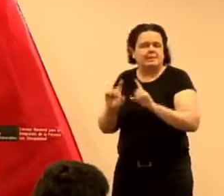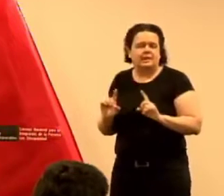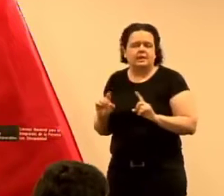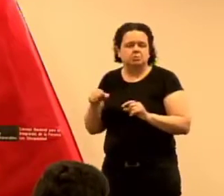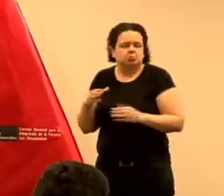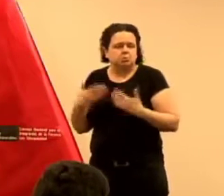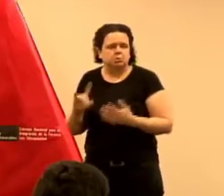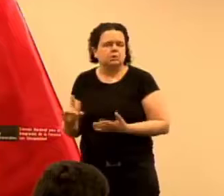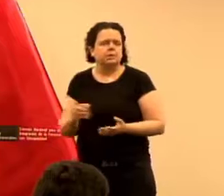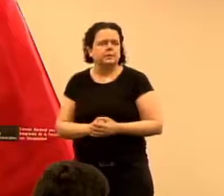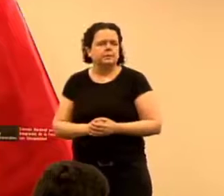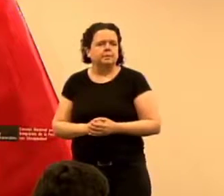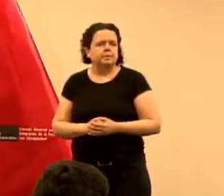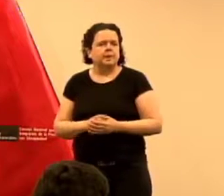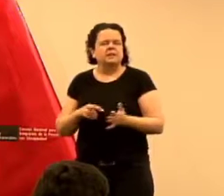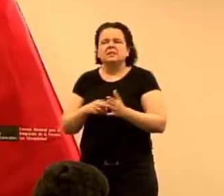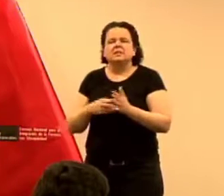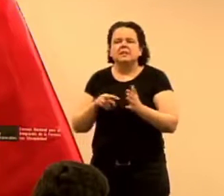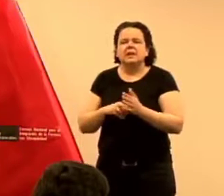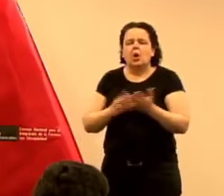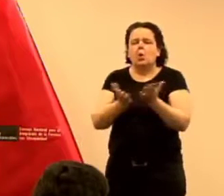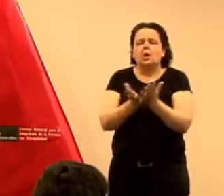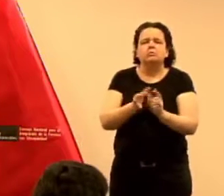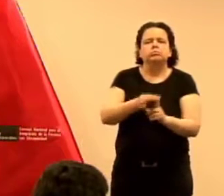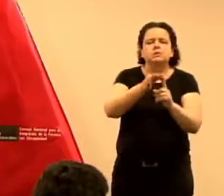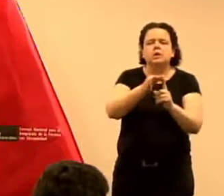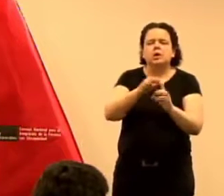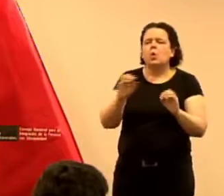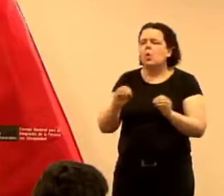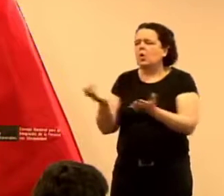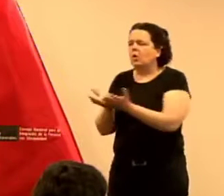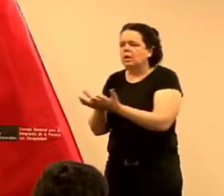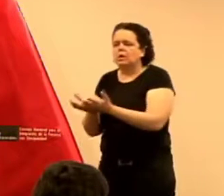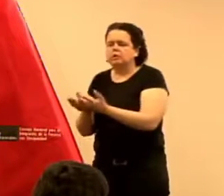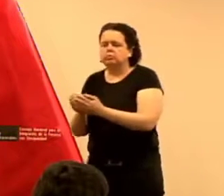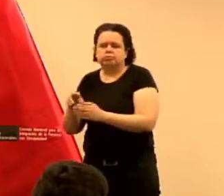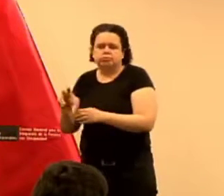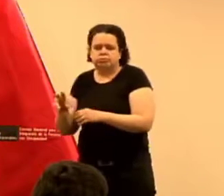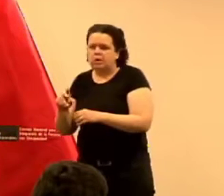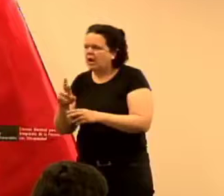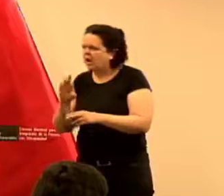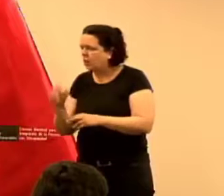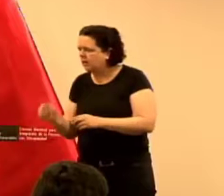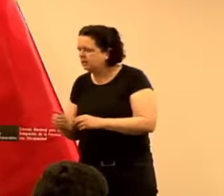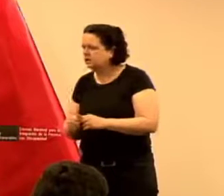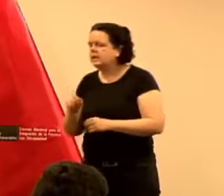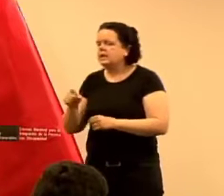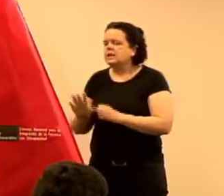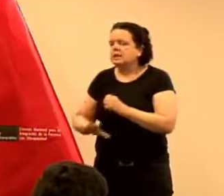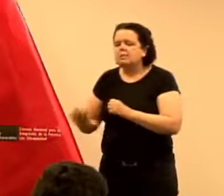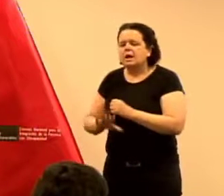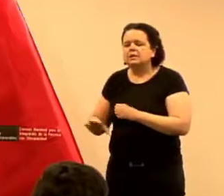diferentes, eso significa tanto en escuelas especiales como en escuelas regulares, y eso sí se basa en